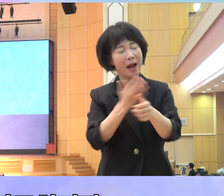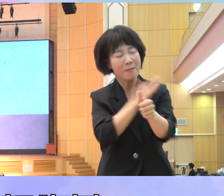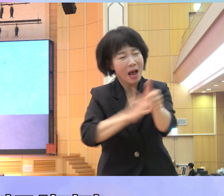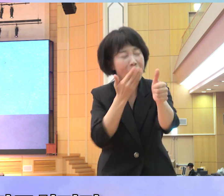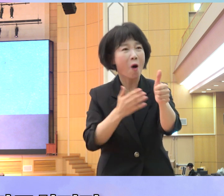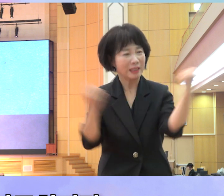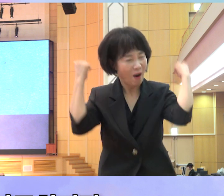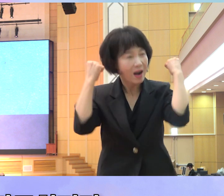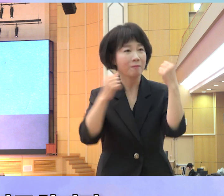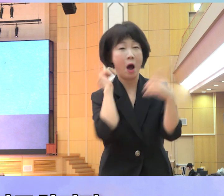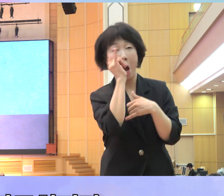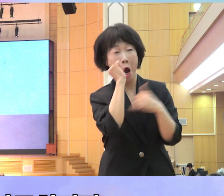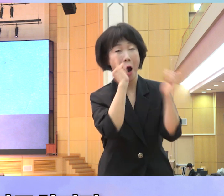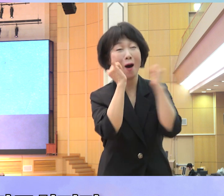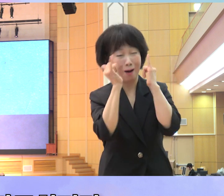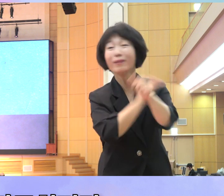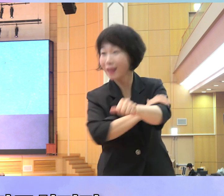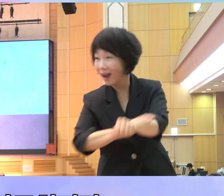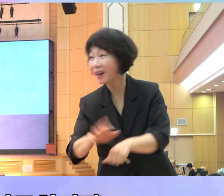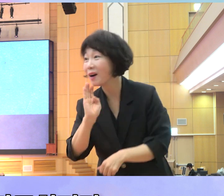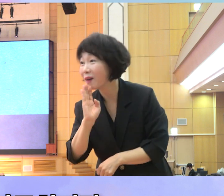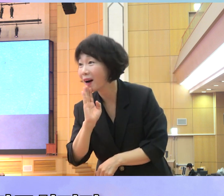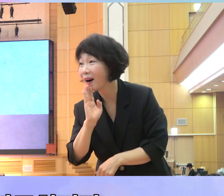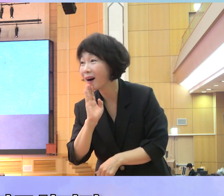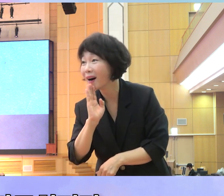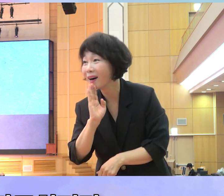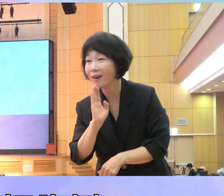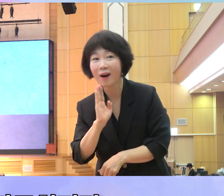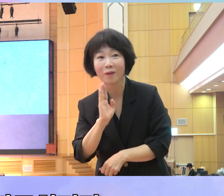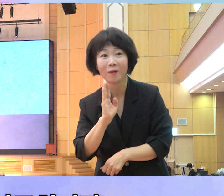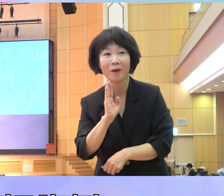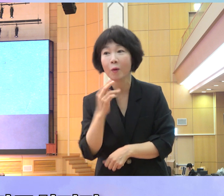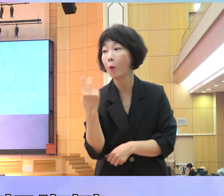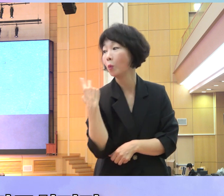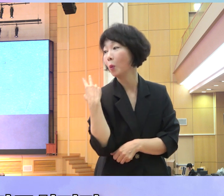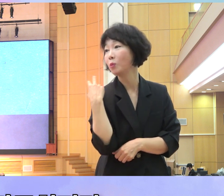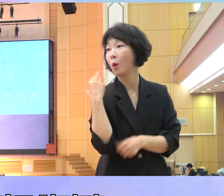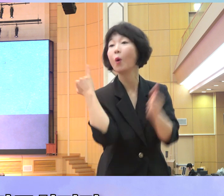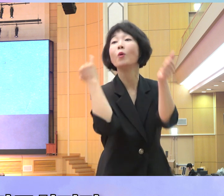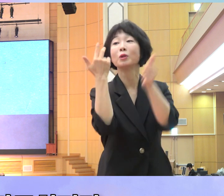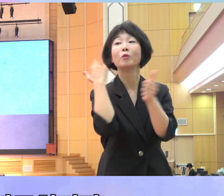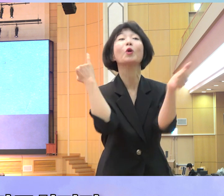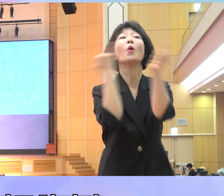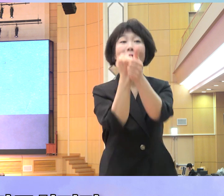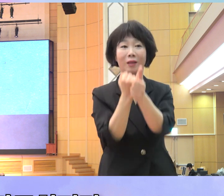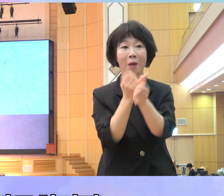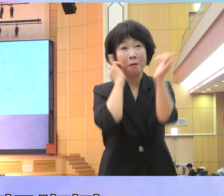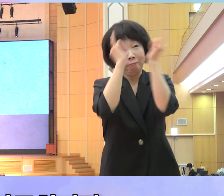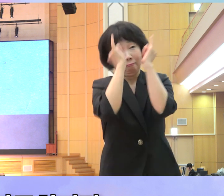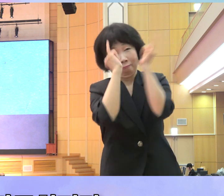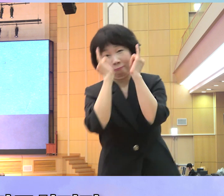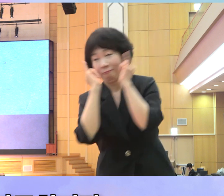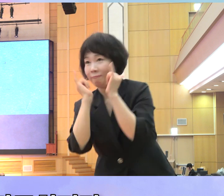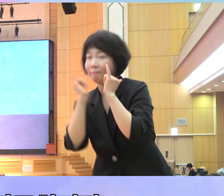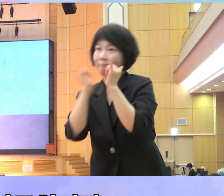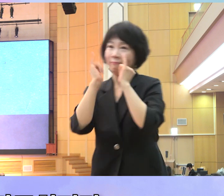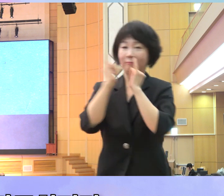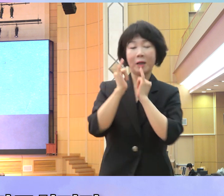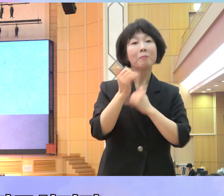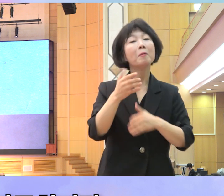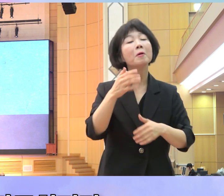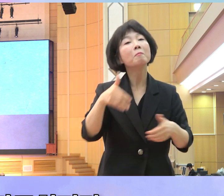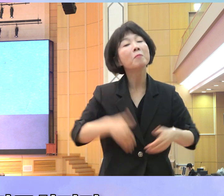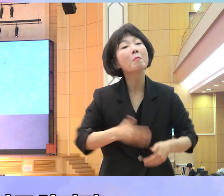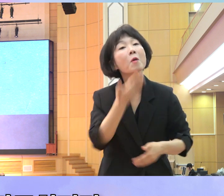때를 놓치면은 위 버리니까 꼭 밥 챙겨 드시고 챙겨 먹고, 저녁에 들어갈 때 혹시 퇴근할 때 사갈 거